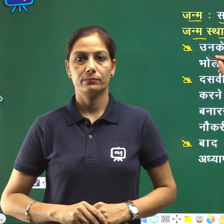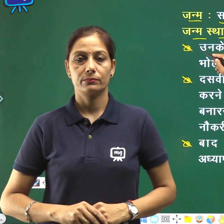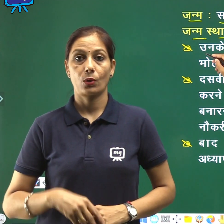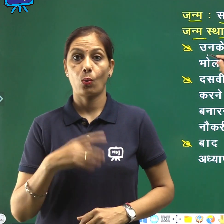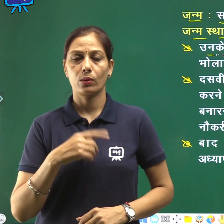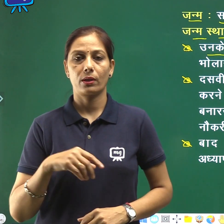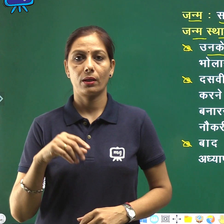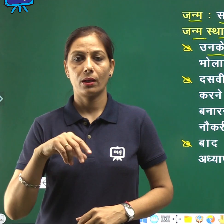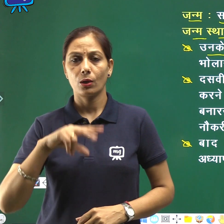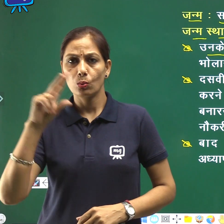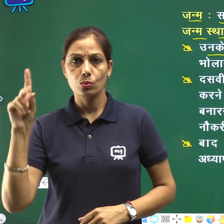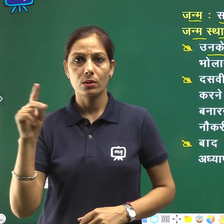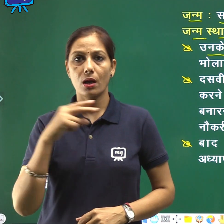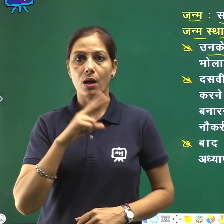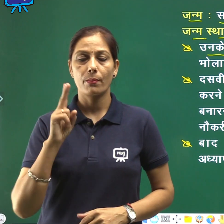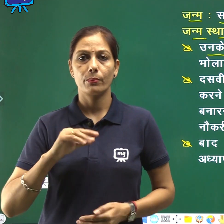उनके बचपन का नाम